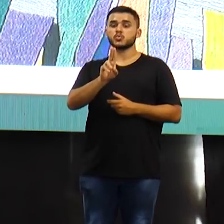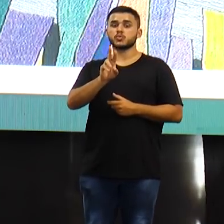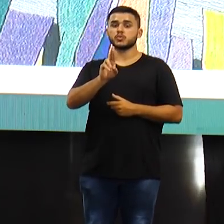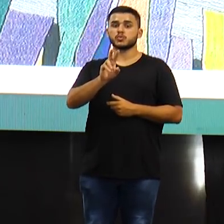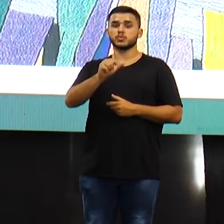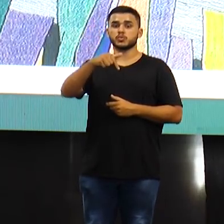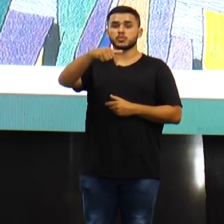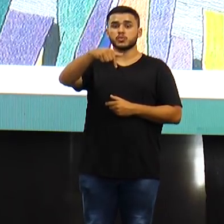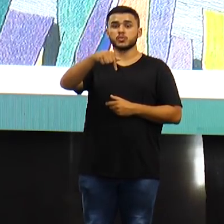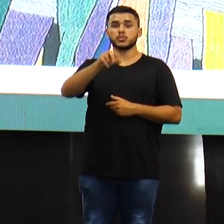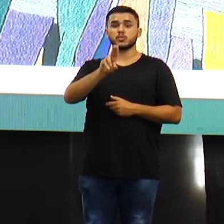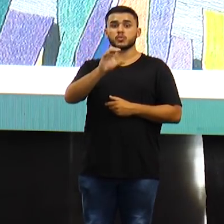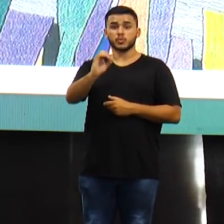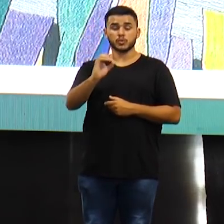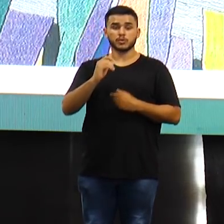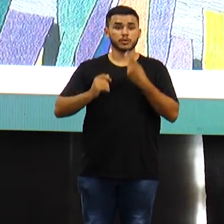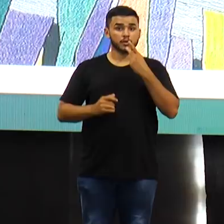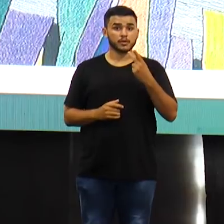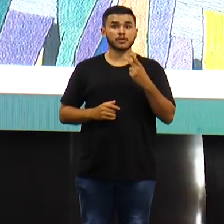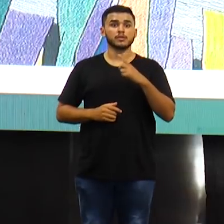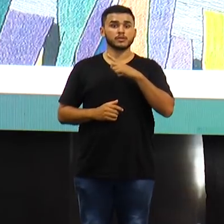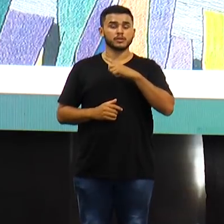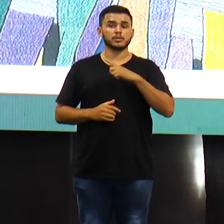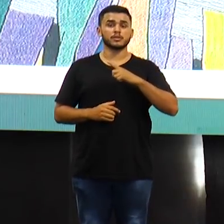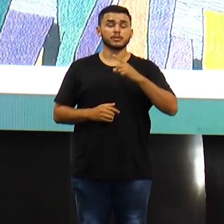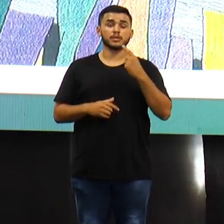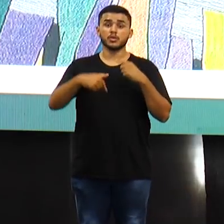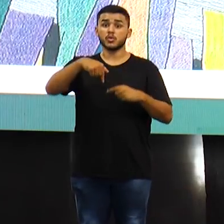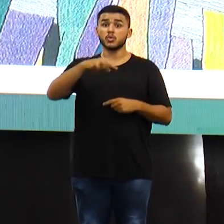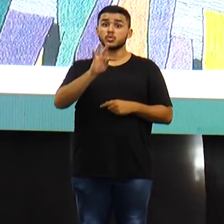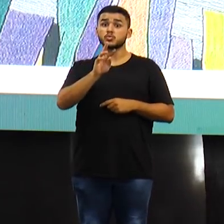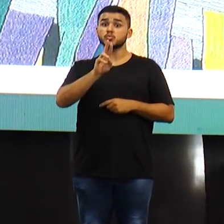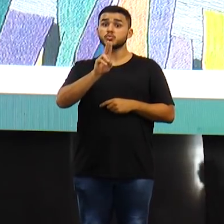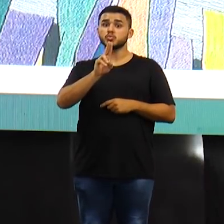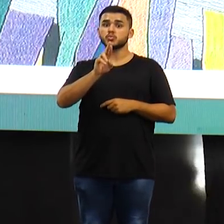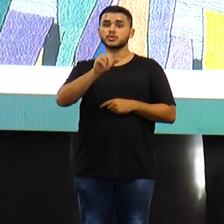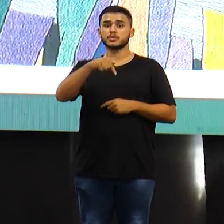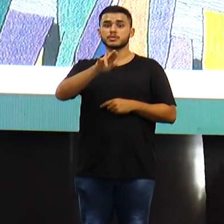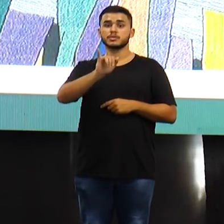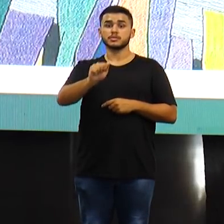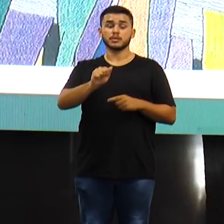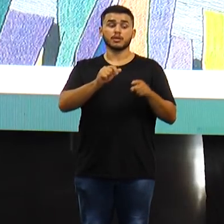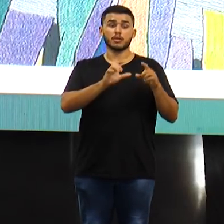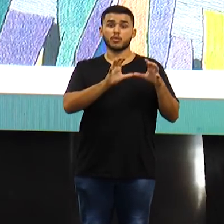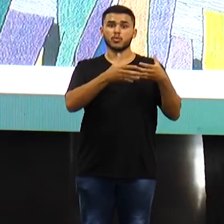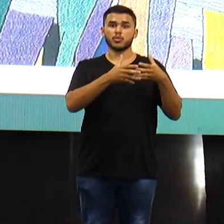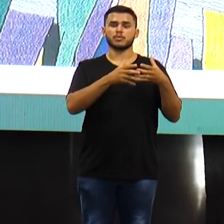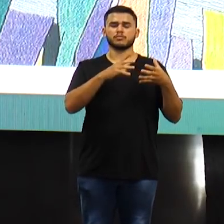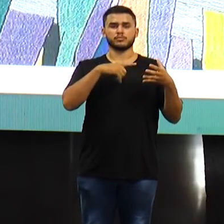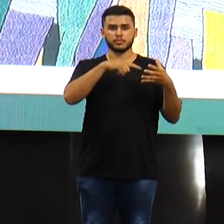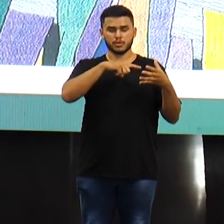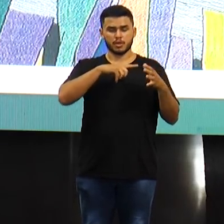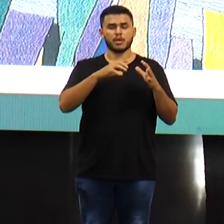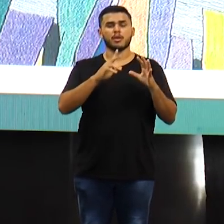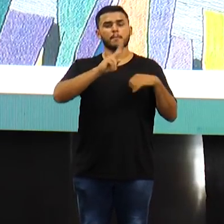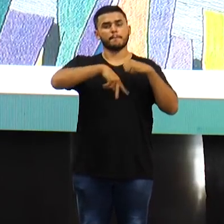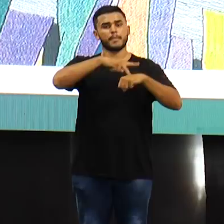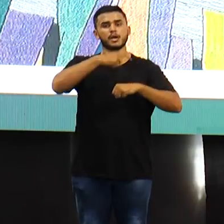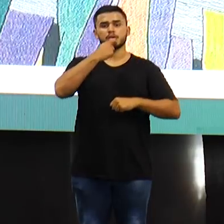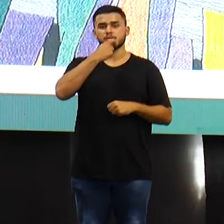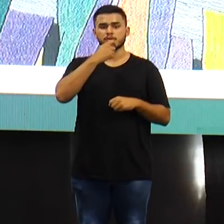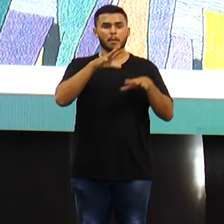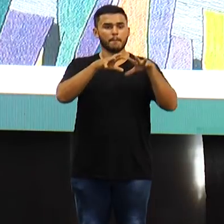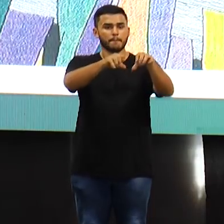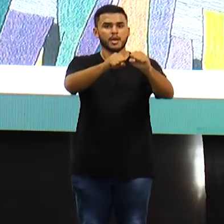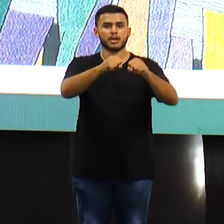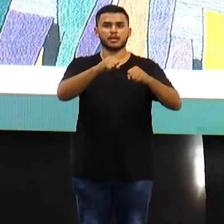no qual nós teremos inclusive a Inglaterra tomando para si a Palestina, a